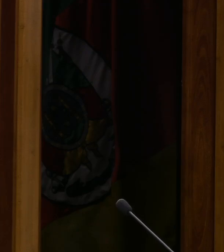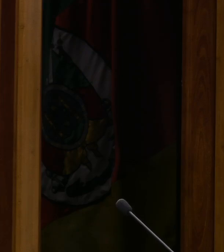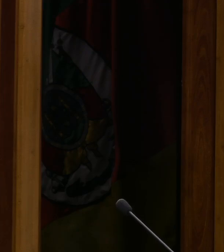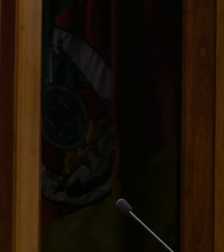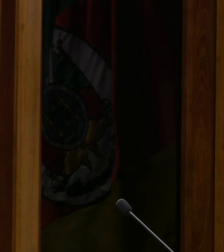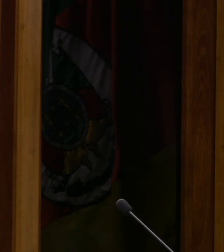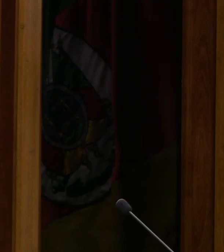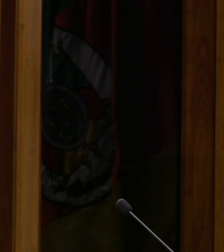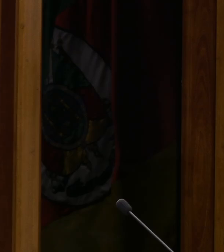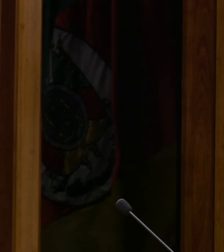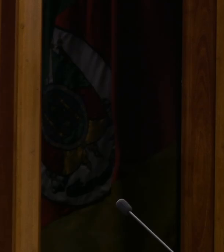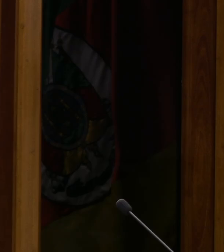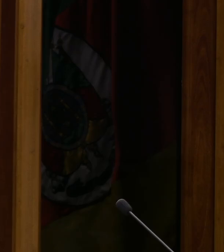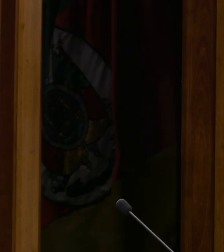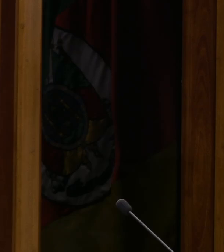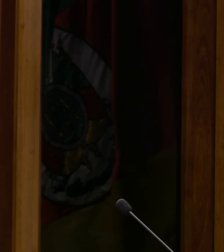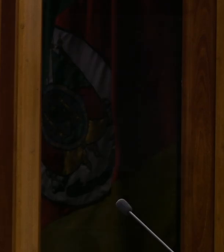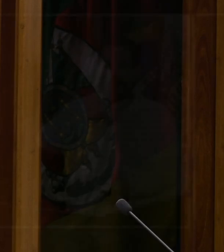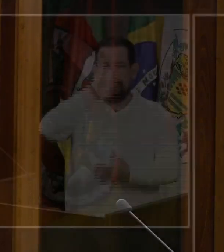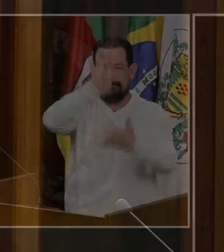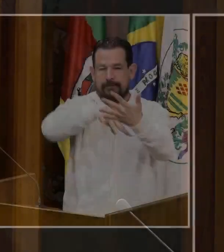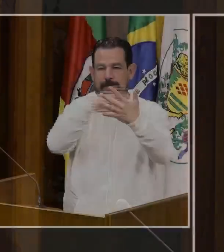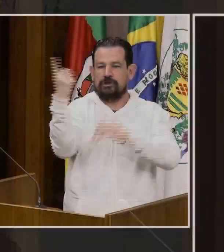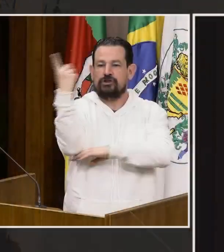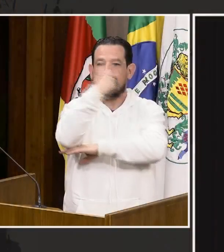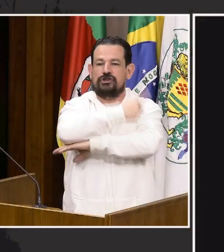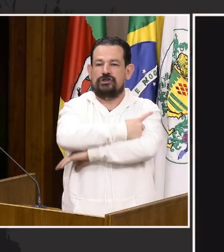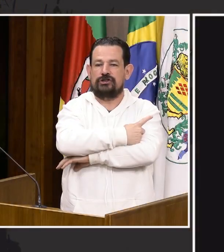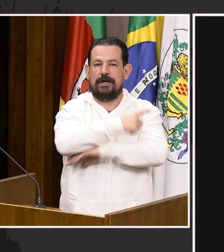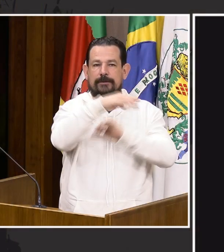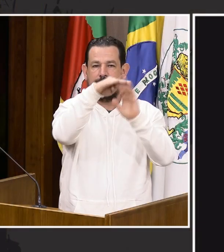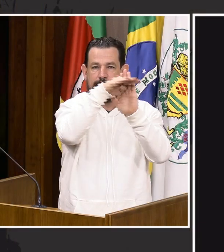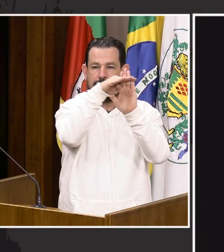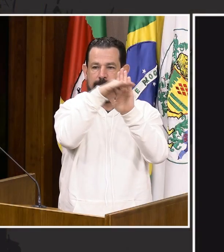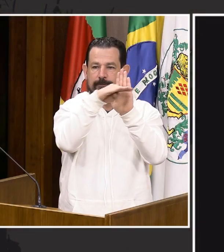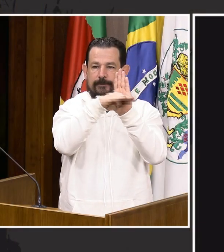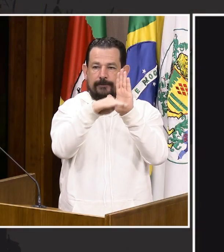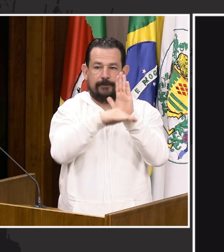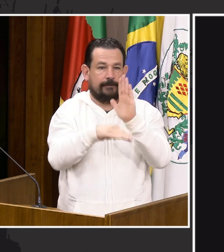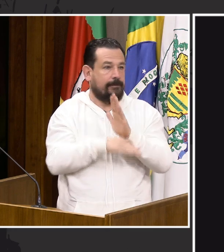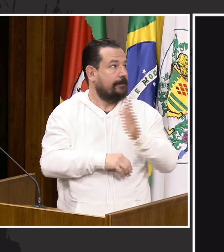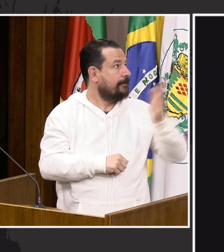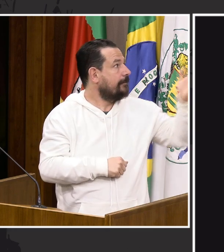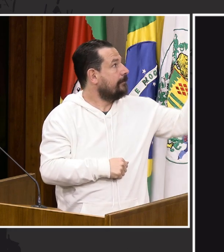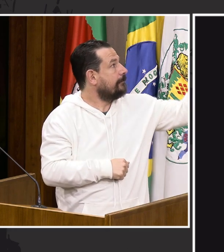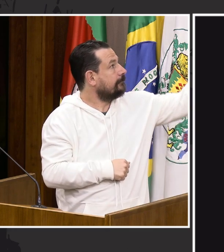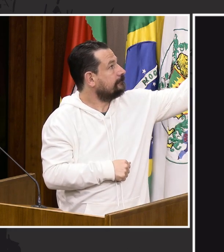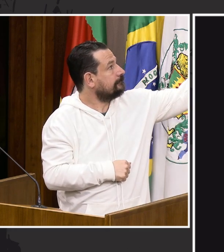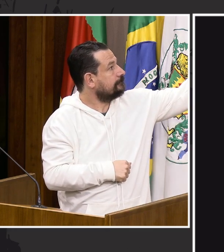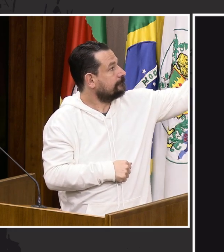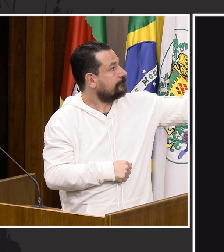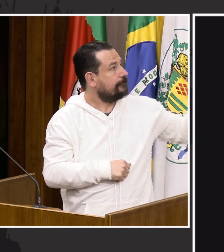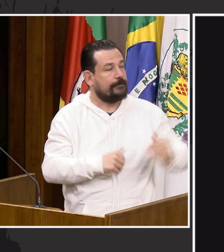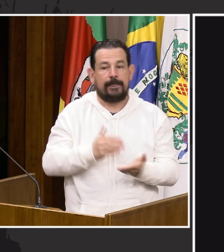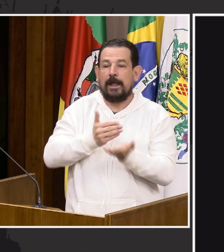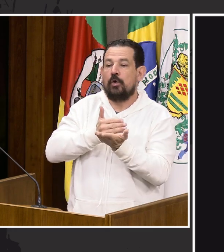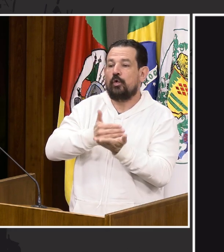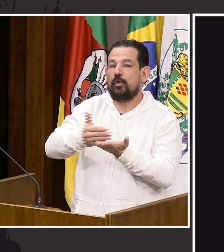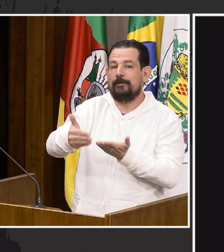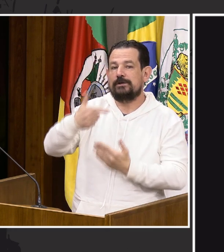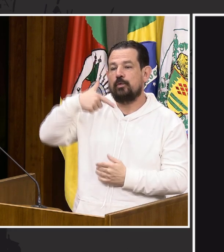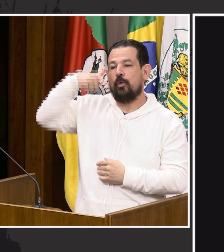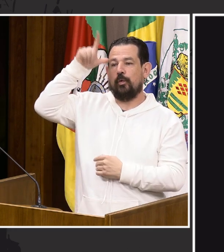dessa Semana dos Surdos, na Sociedade de Caxias do Sul. Apresento a vocês, então, a nossa abertura. Ela aconteceu no